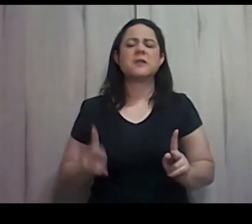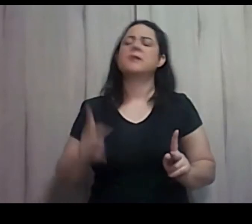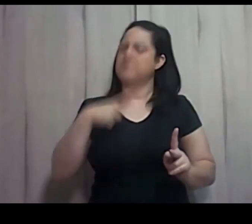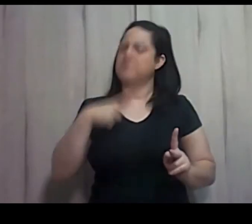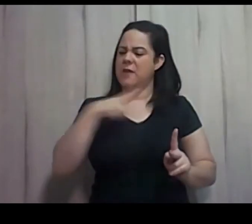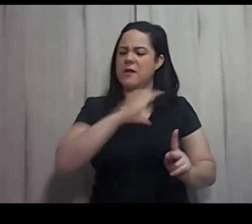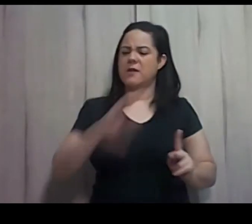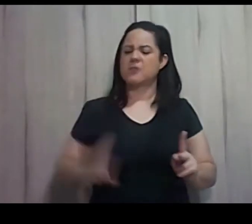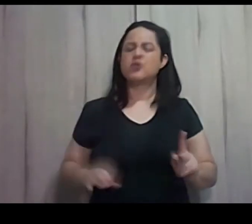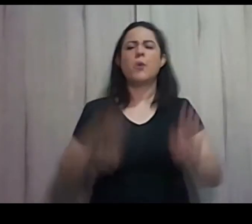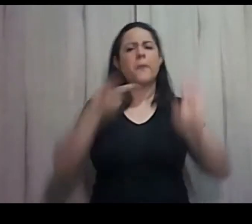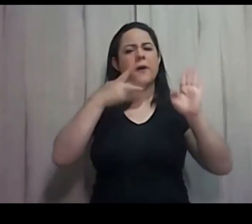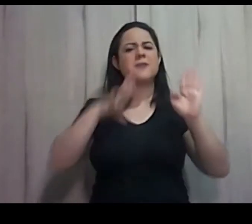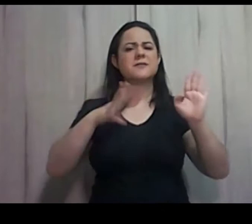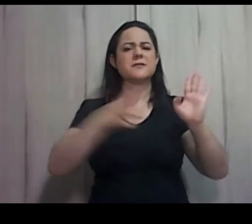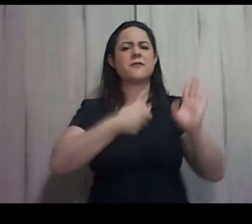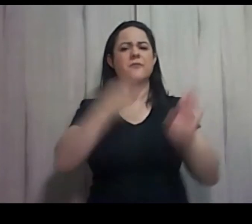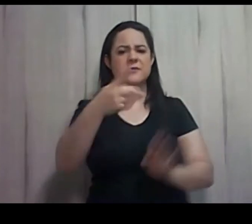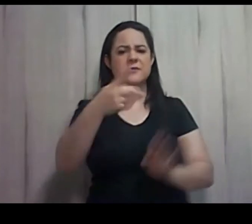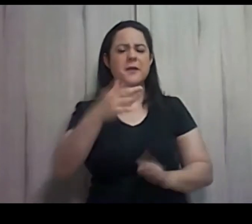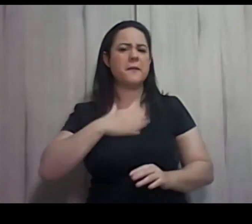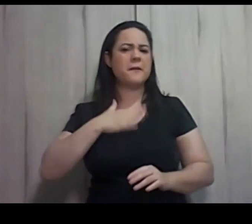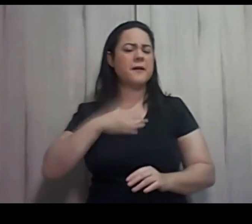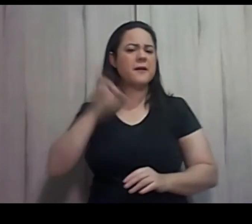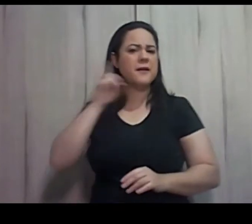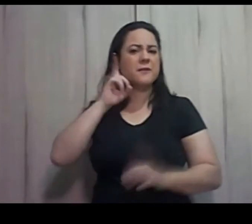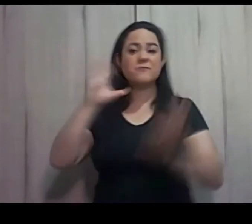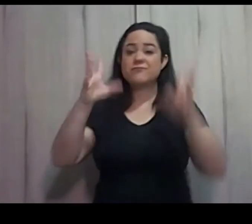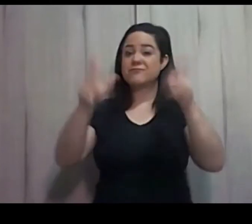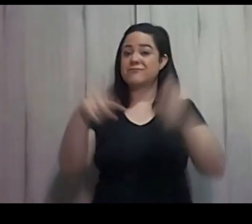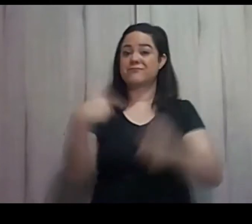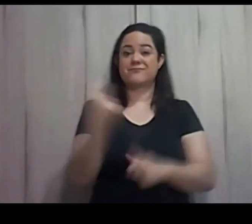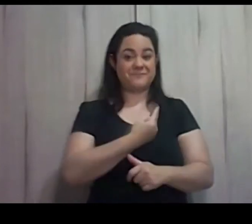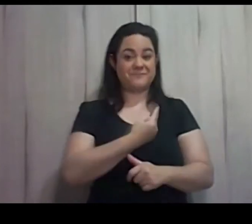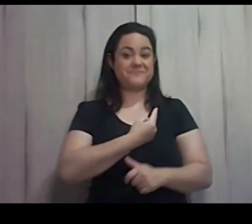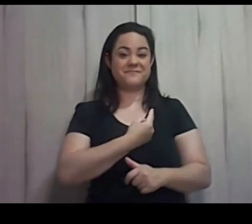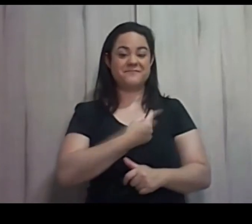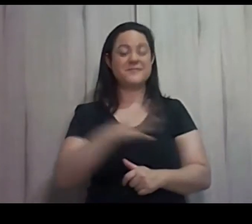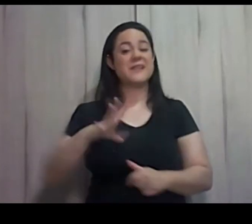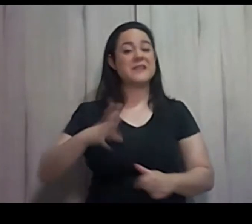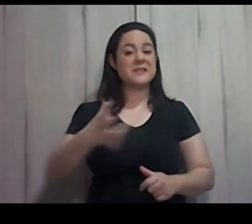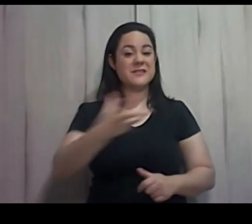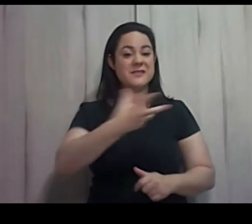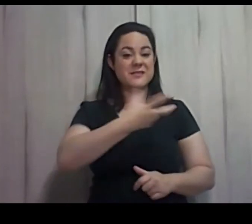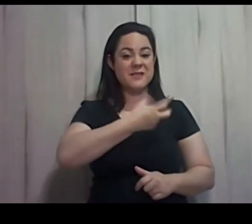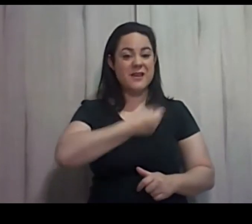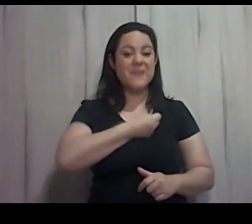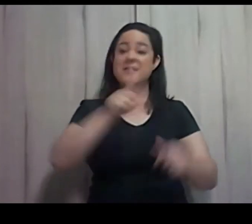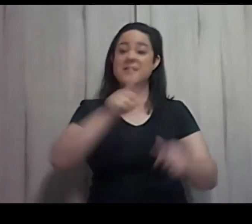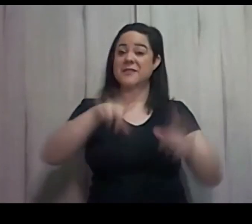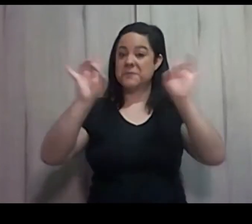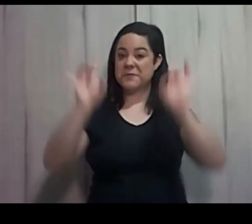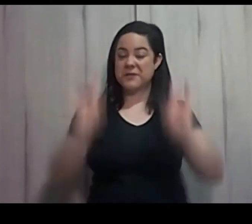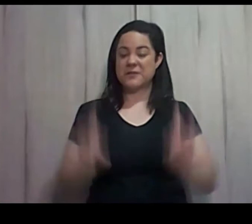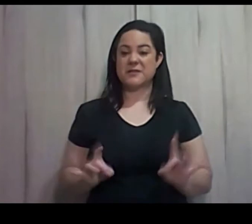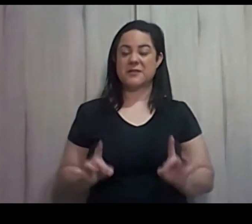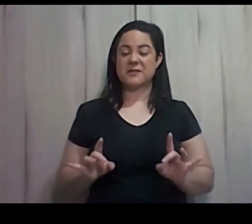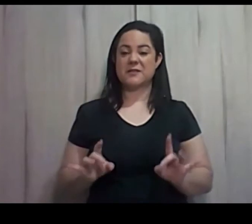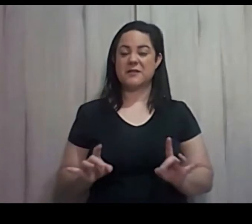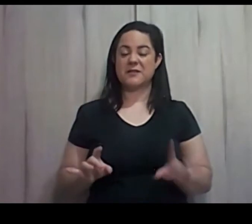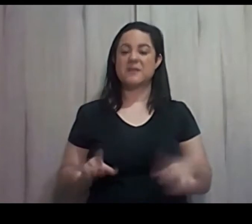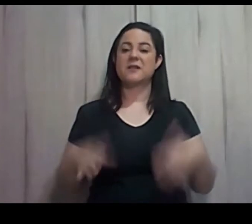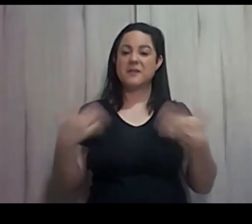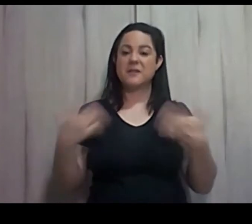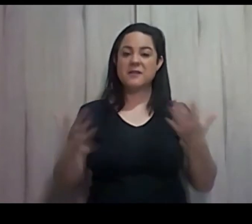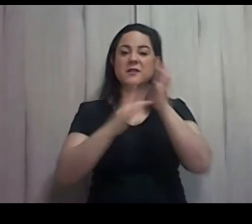salvação para você, para mim, para Daniele, para todos nós. E a salvação é algo precioso. Então, Jesus diz